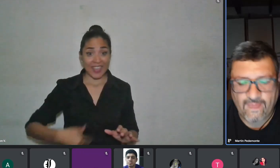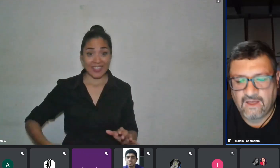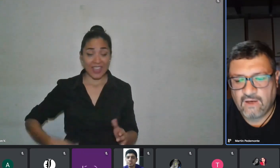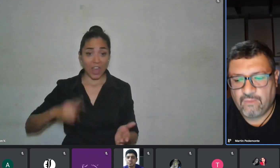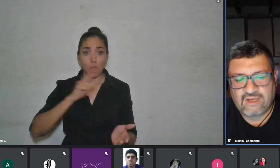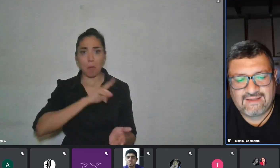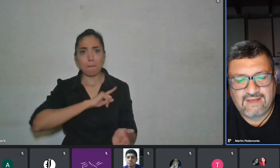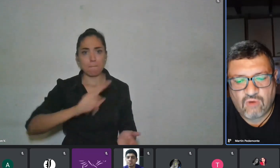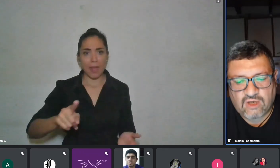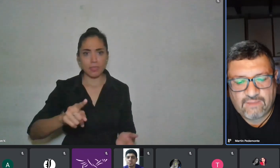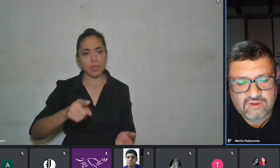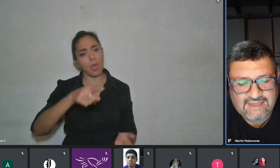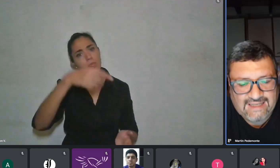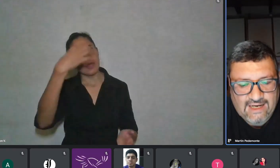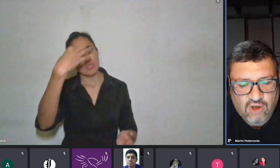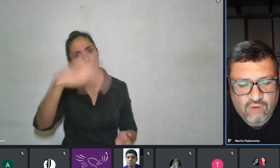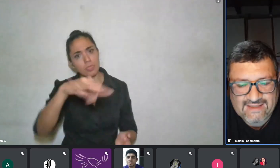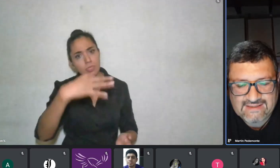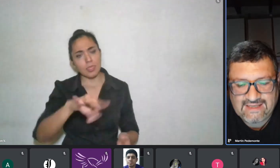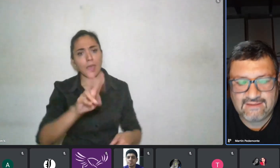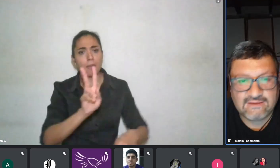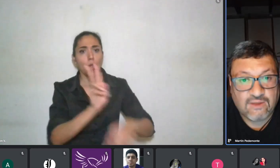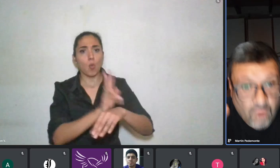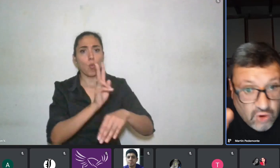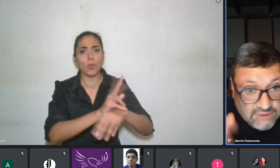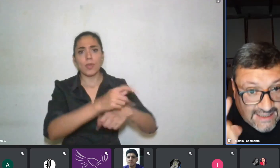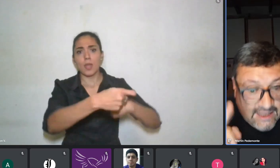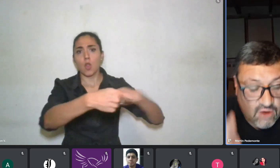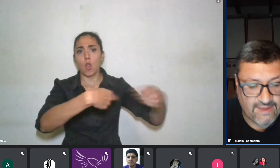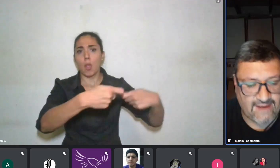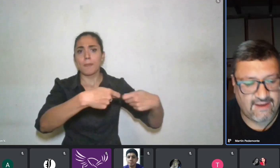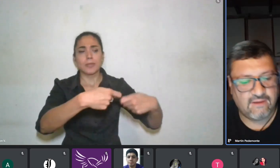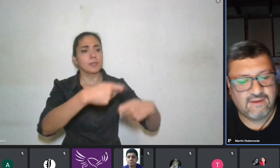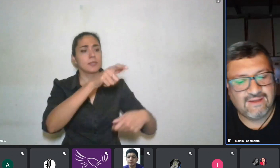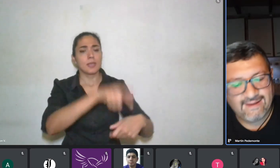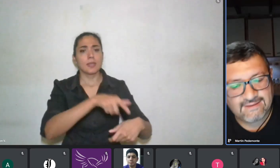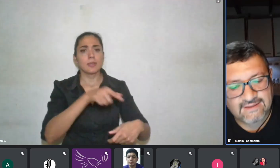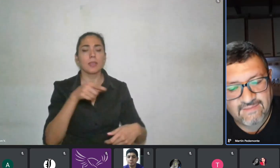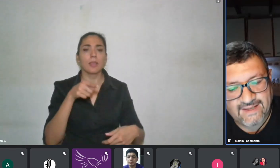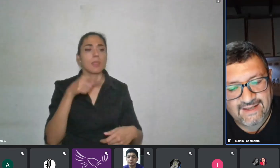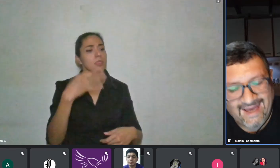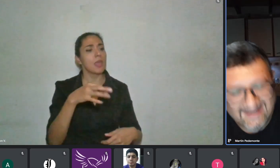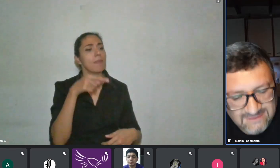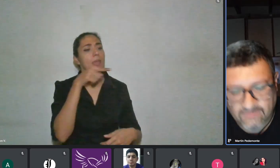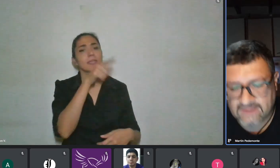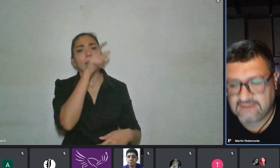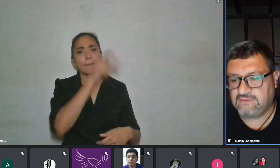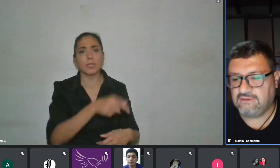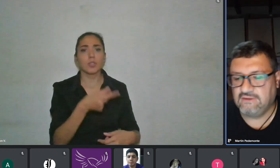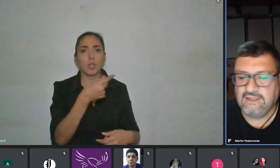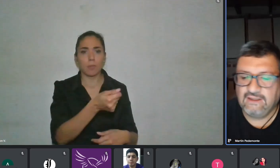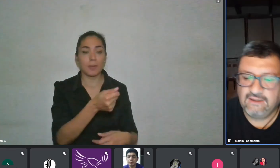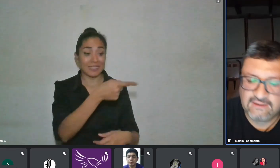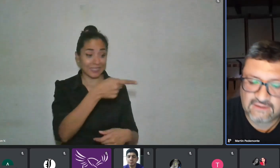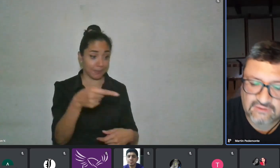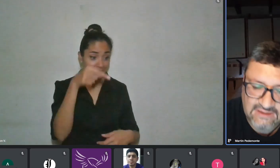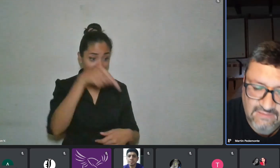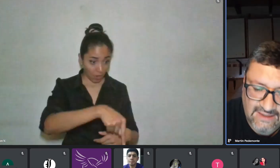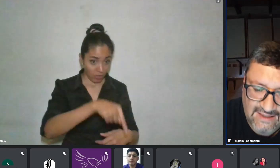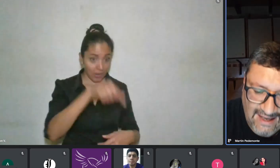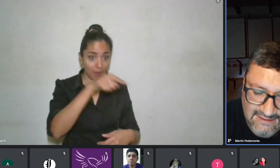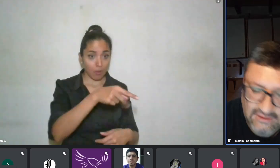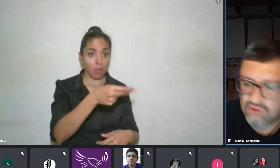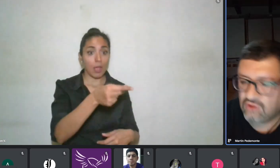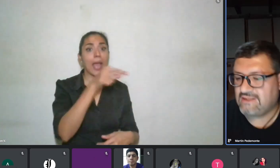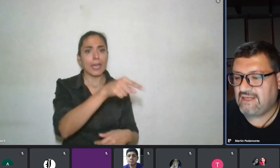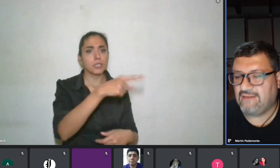no, porque tenemos que proteger al comerciante, vos tenés que comprarle esta semana a este comerciante, esta otra